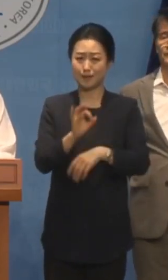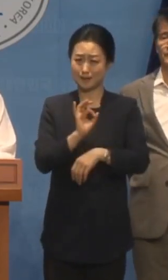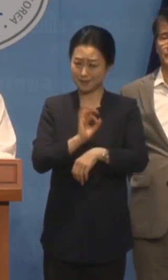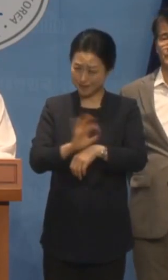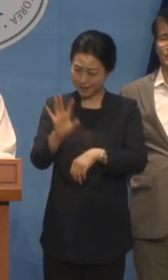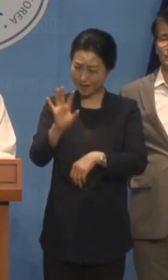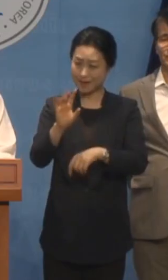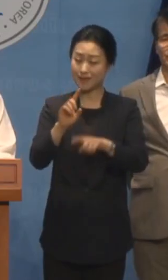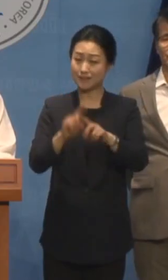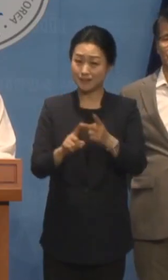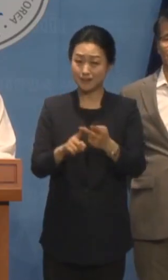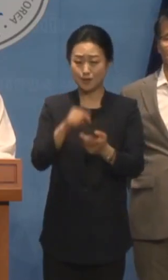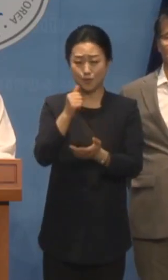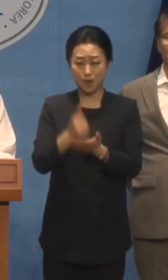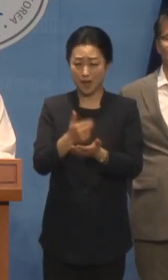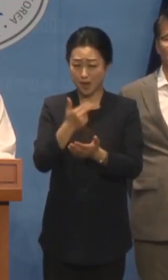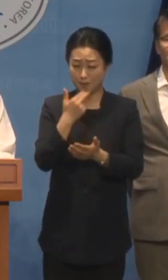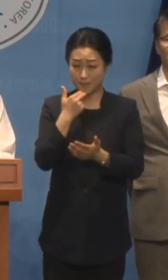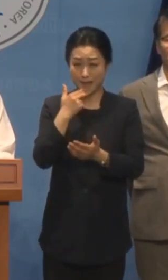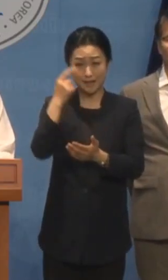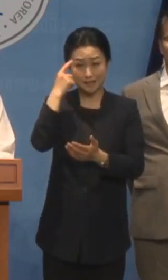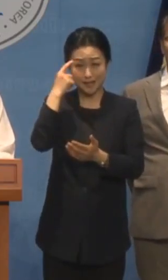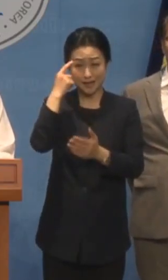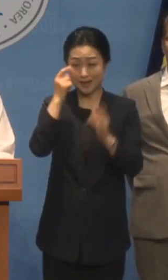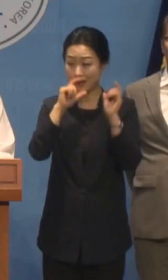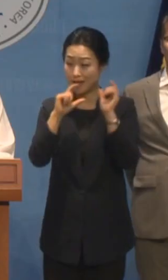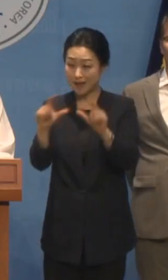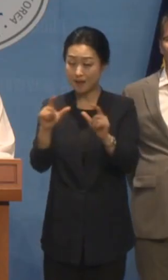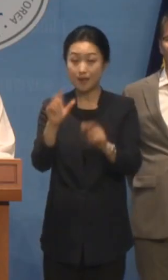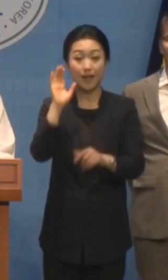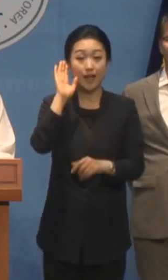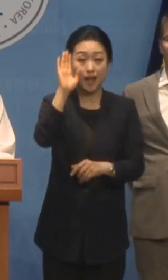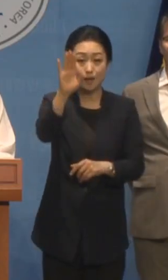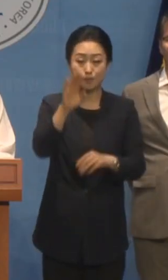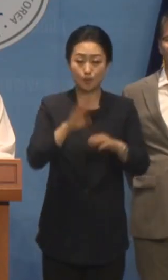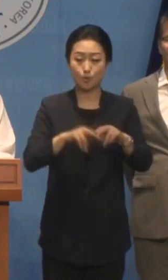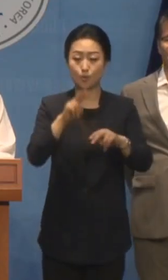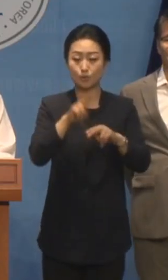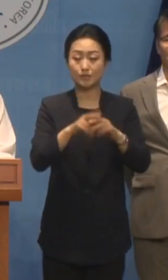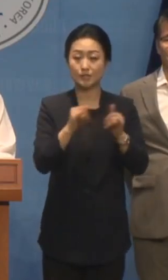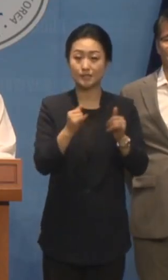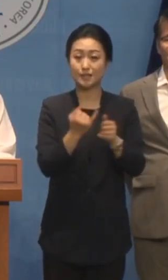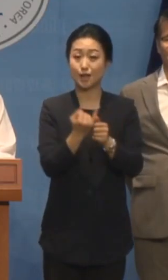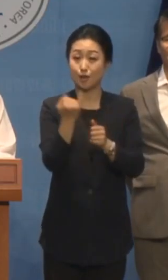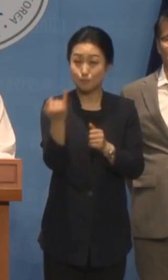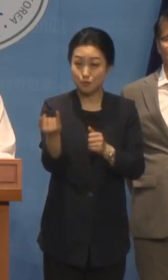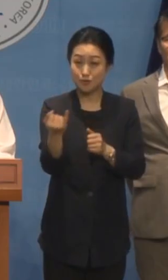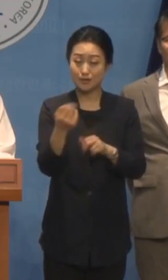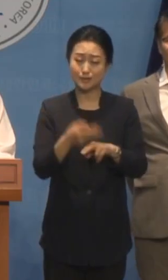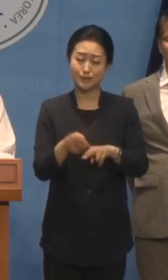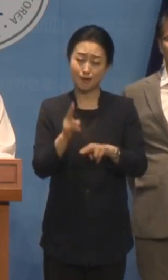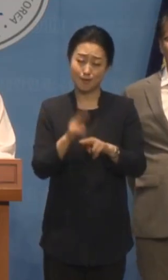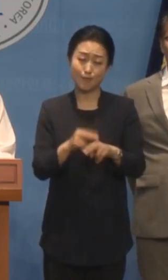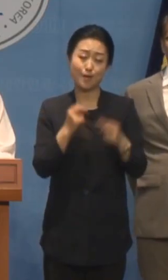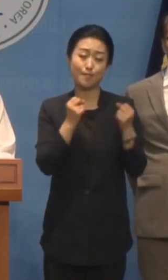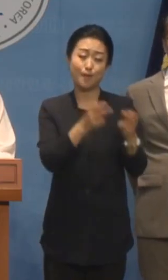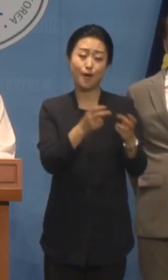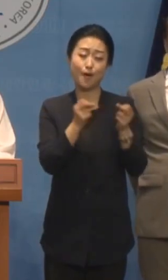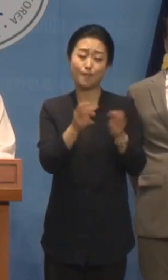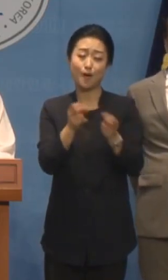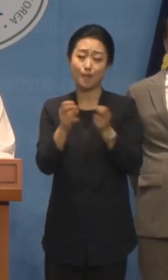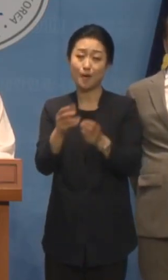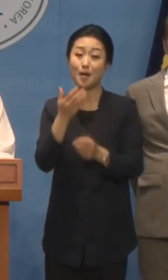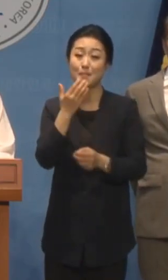무혐의 처분이 타당하다고 결론이 날 경우 앞으로 고위공직자 부인들에게 선물을 보내는 캠페인이 벌어질 수도 있다. 이는